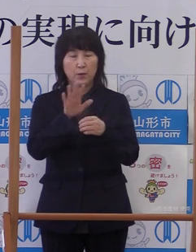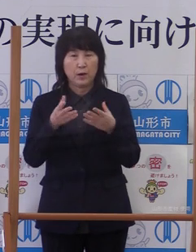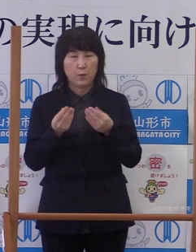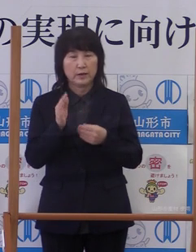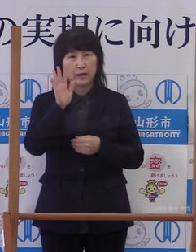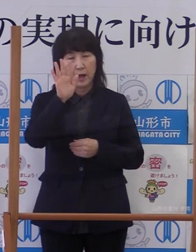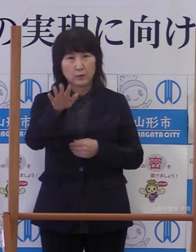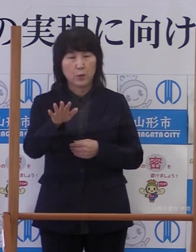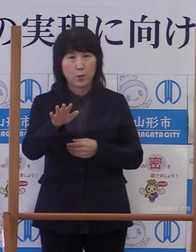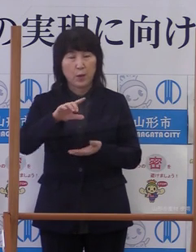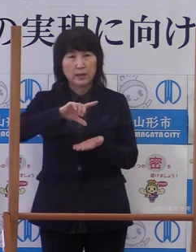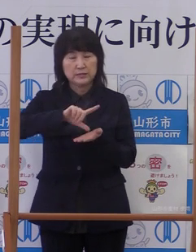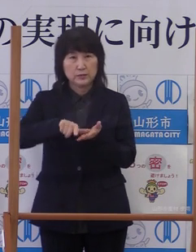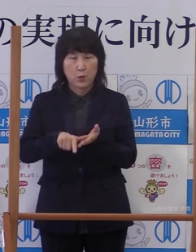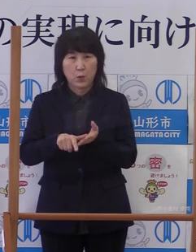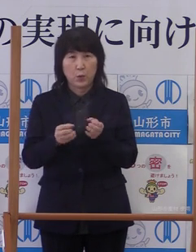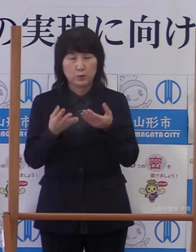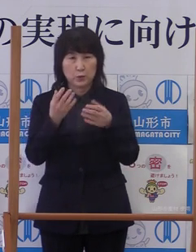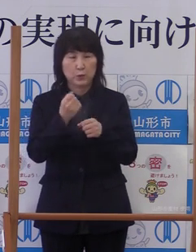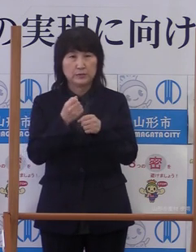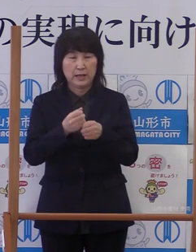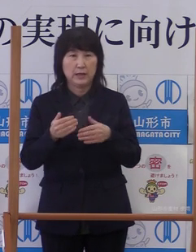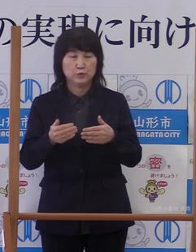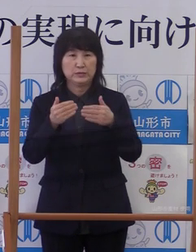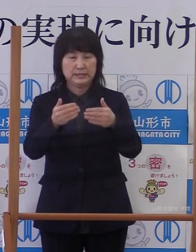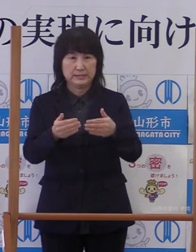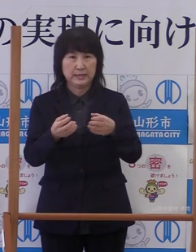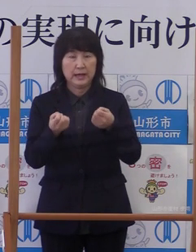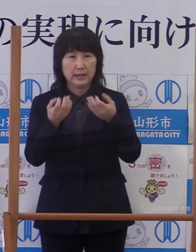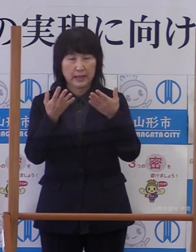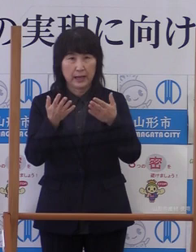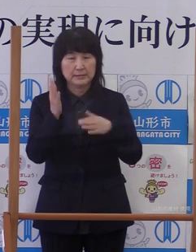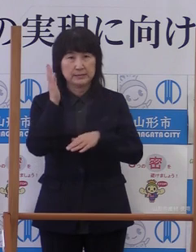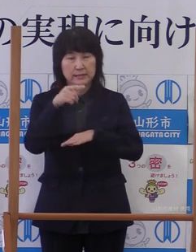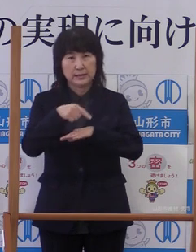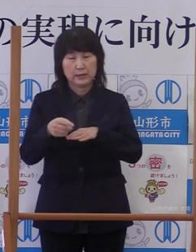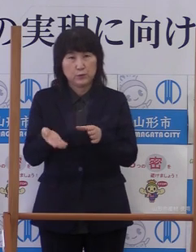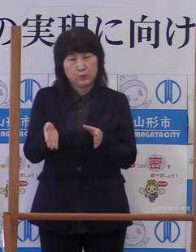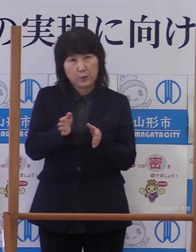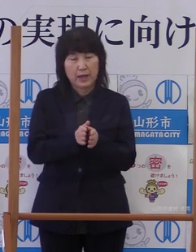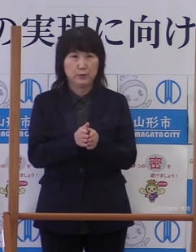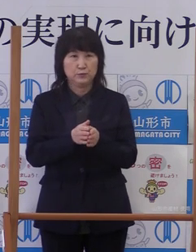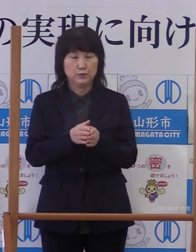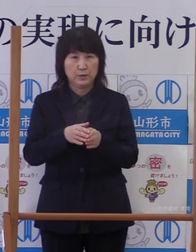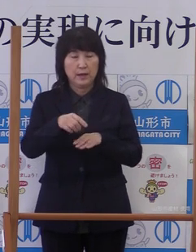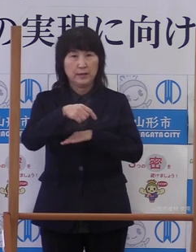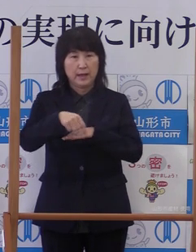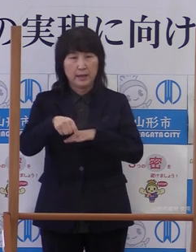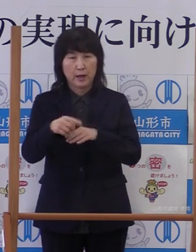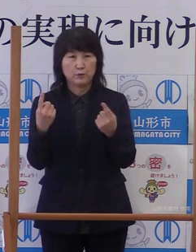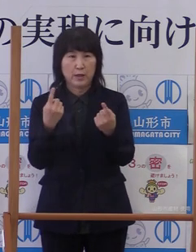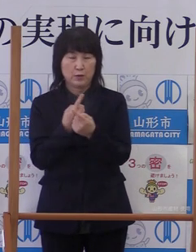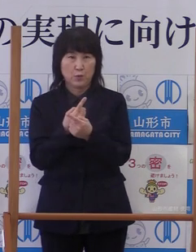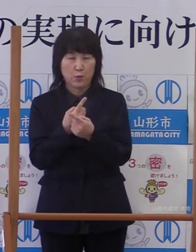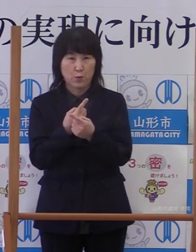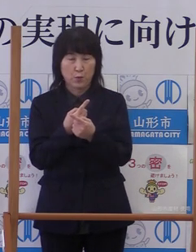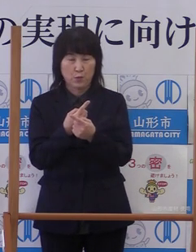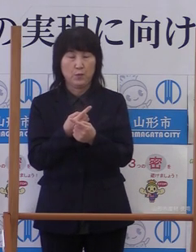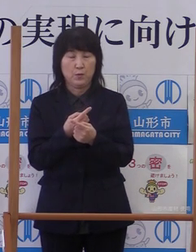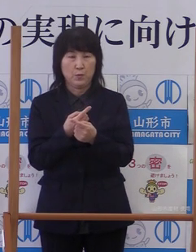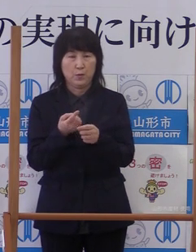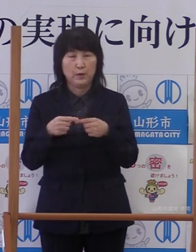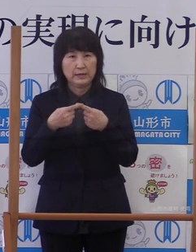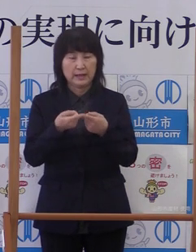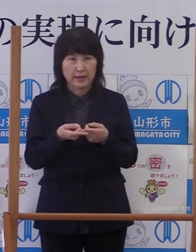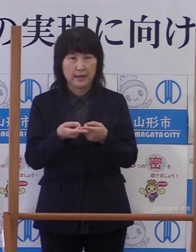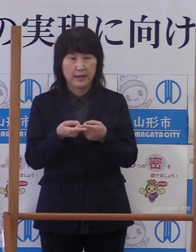ける地方創生の推進など新たな政策を加える計画変更を踏まえ、健康医療